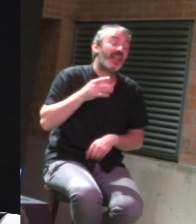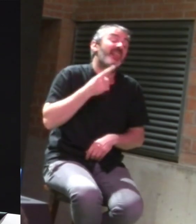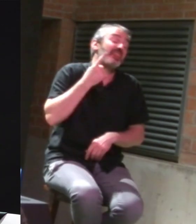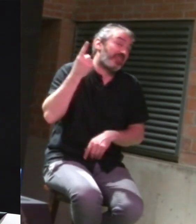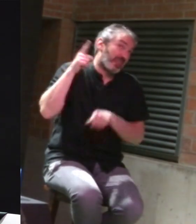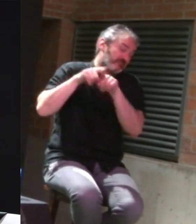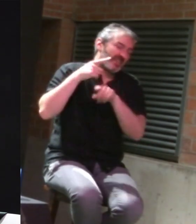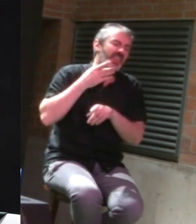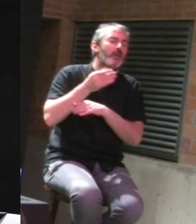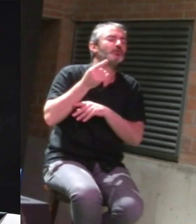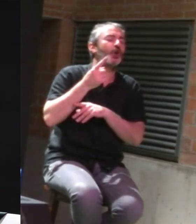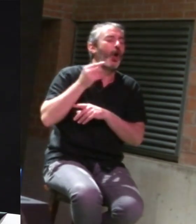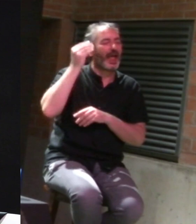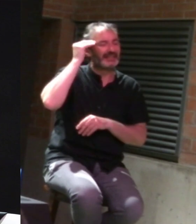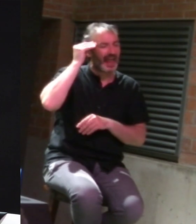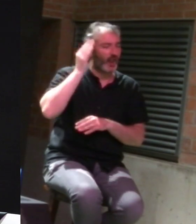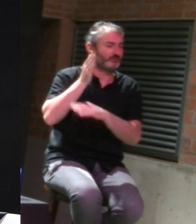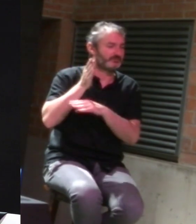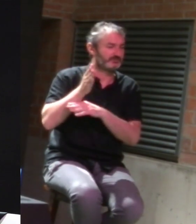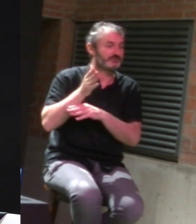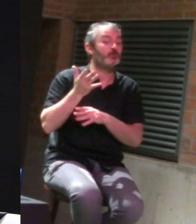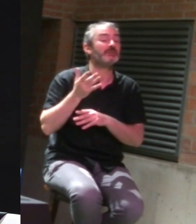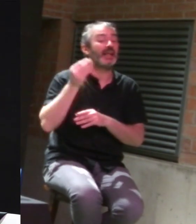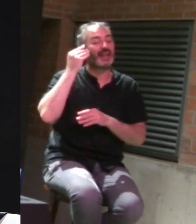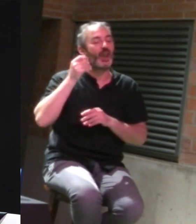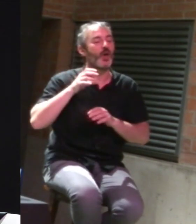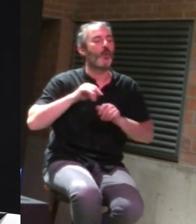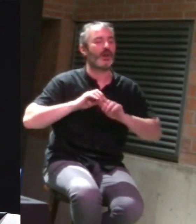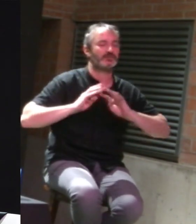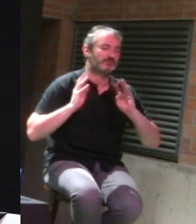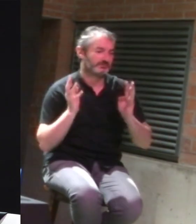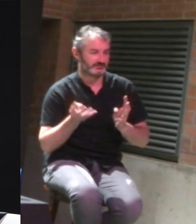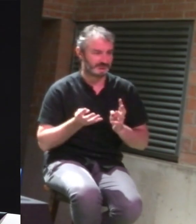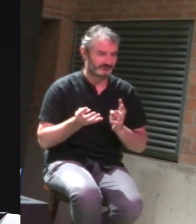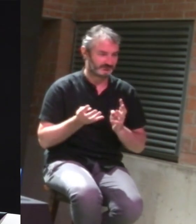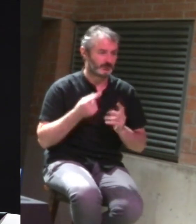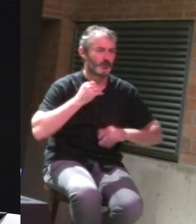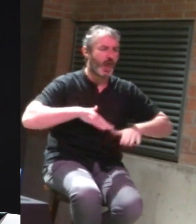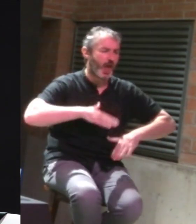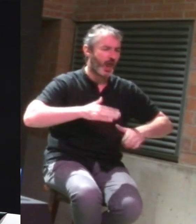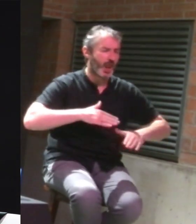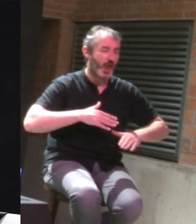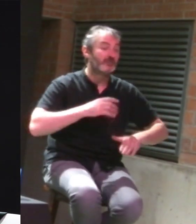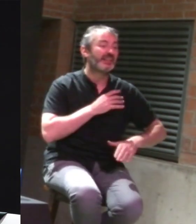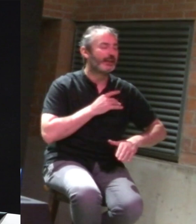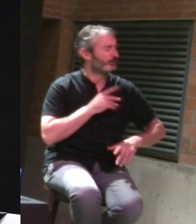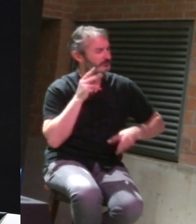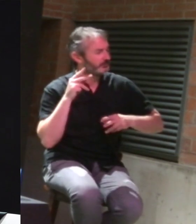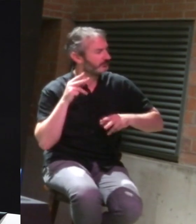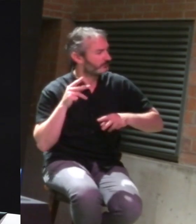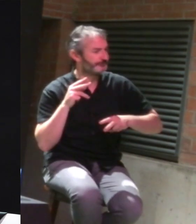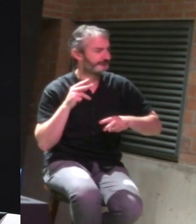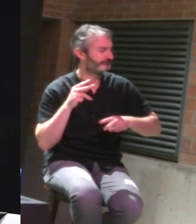gitanos. Llavors anaven els gitanos, feien tabola, i llavors els sindicalistes no podien parlar. Llavors què feien els sindicalistes?